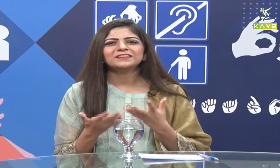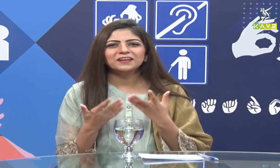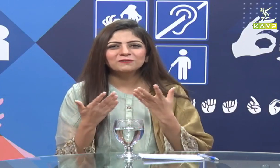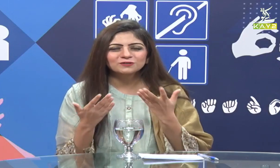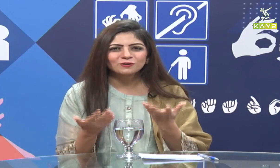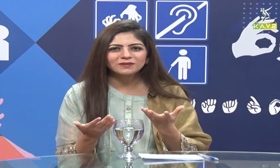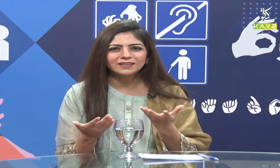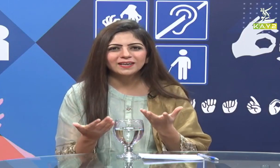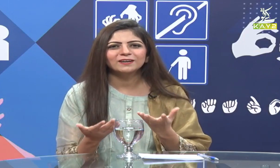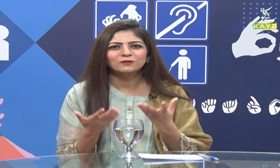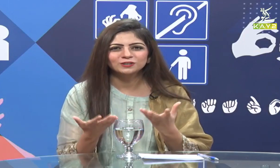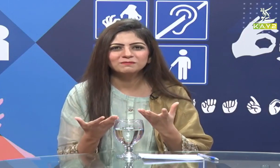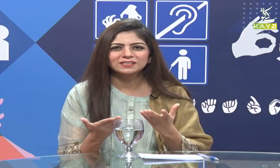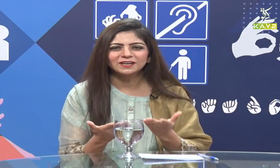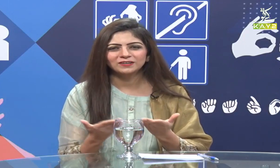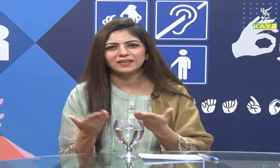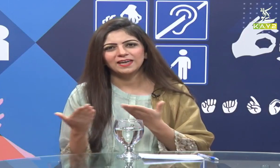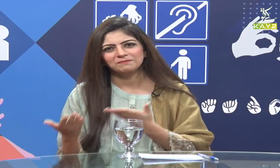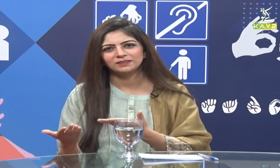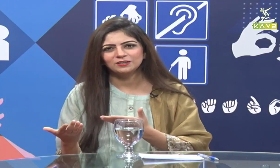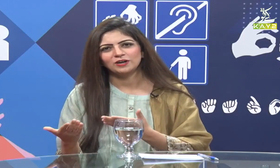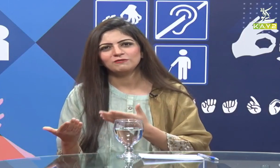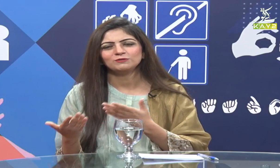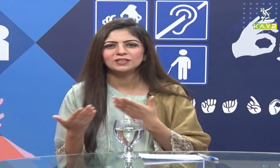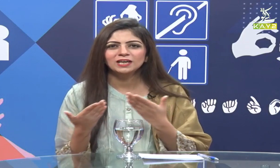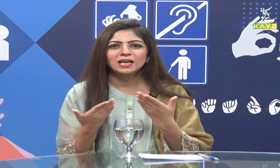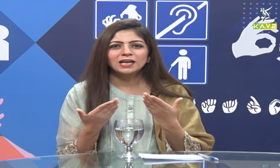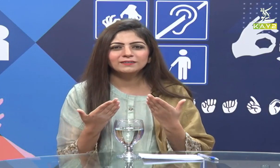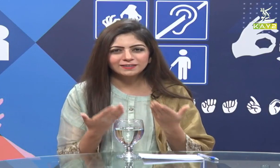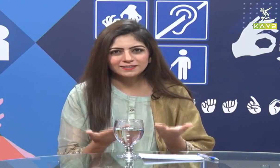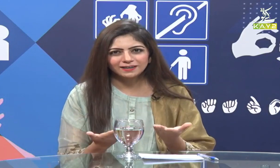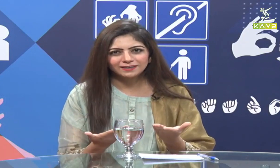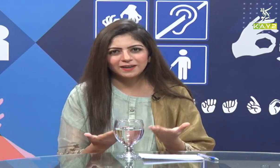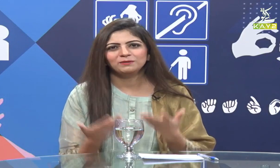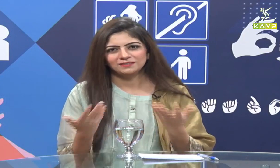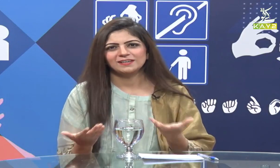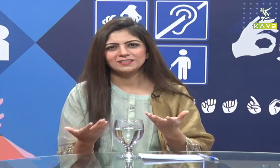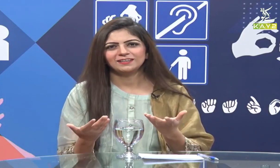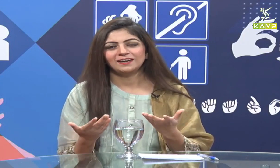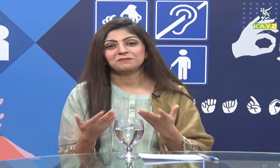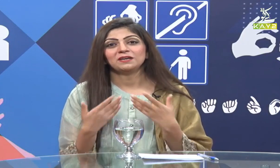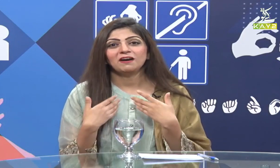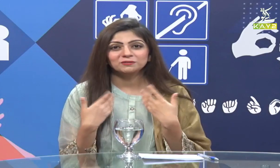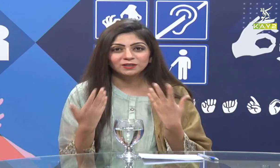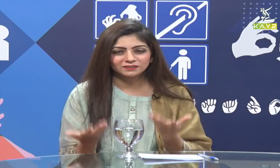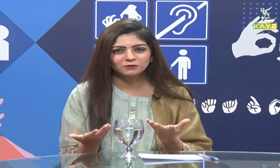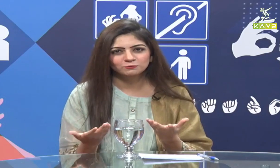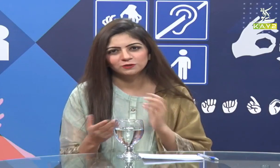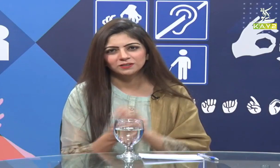ताकि उसको भी एक खुशी मिल जाए कि एक बंदा जो है वो मुझे इतनी ज़्यादा अप्रिसिएशन दे रहा है कि भैया आज मैंने इतने खूबसूरत कपड़े